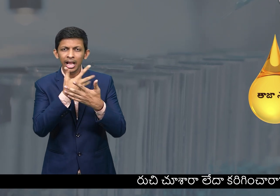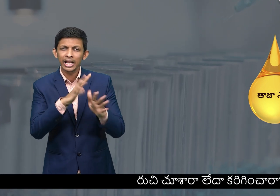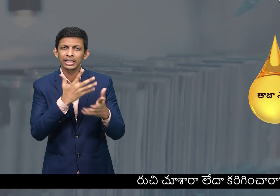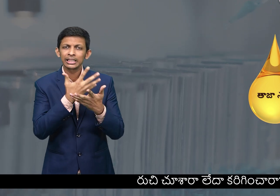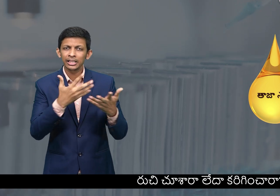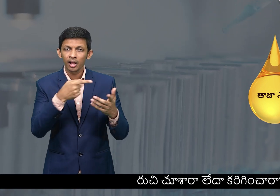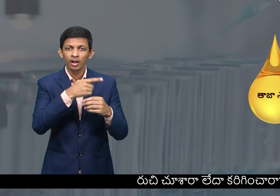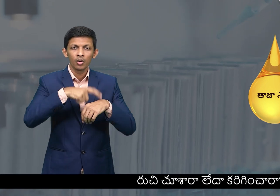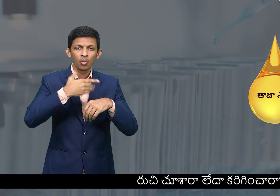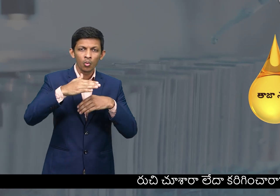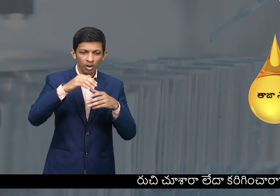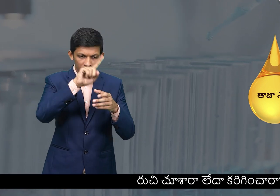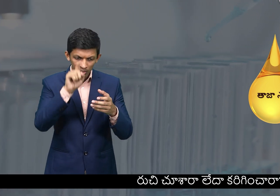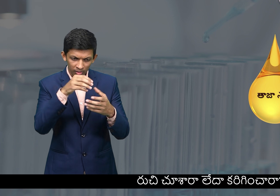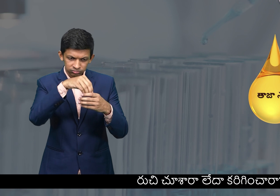లేదా కరిగించారా?